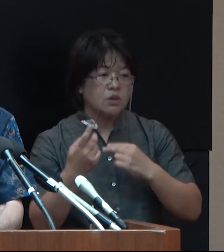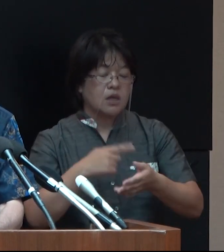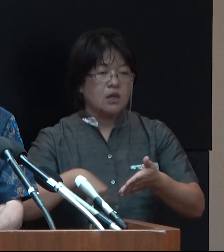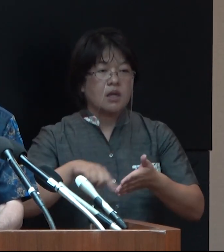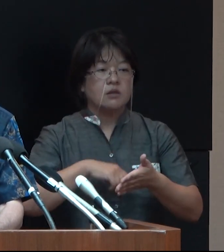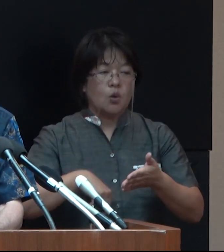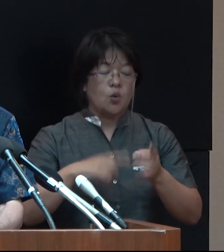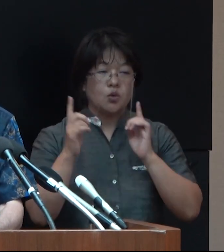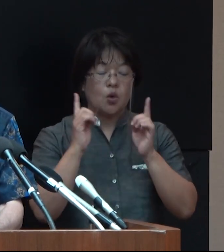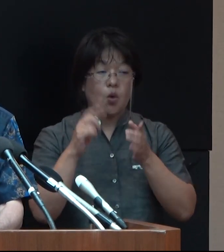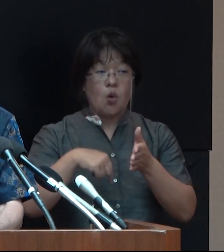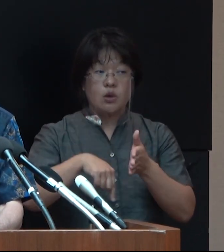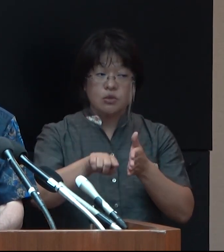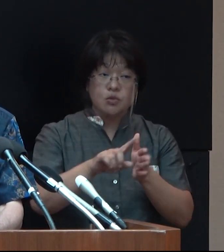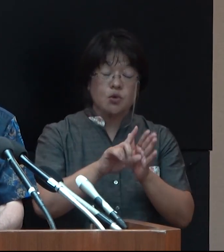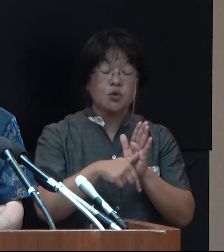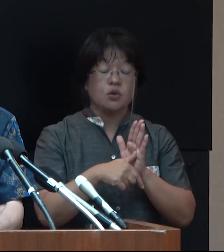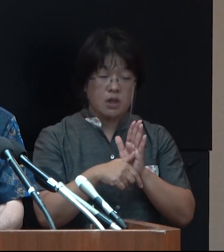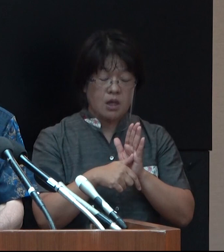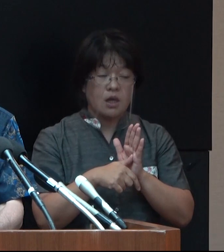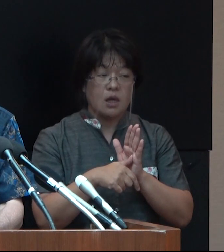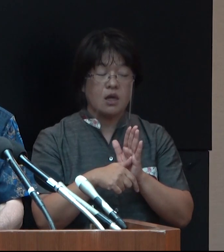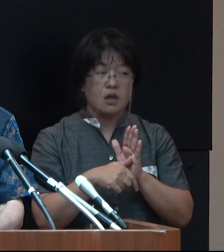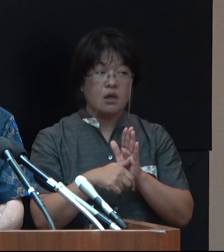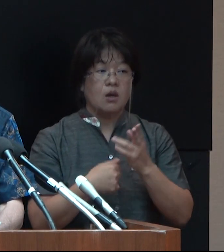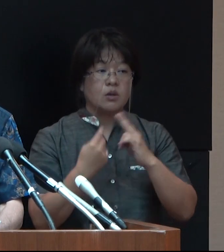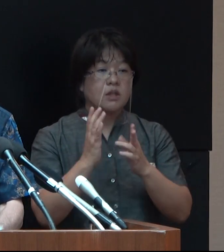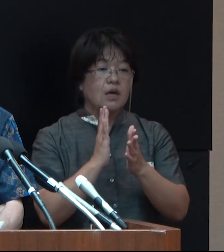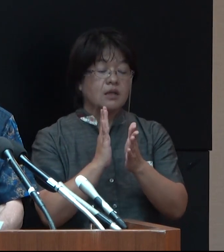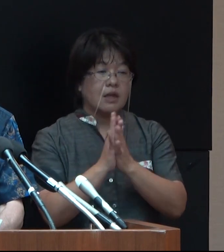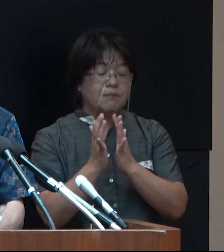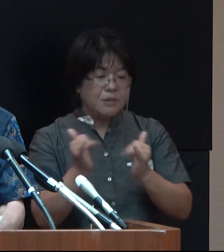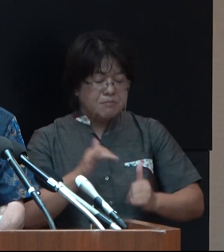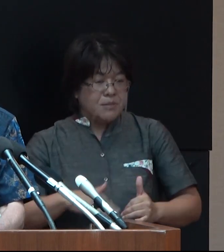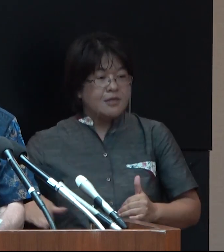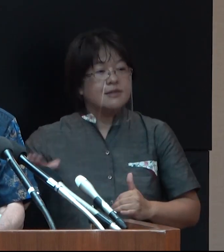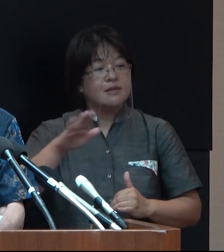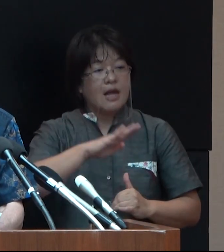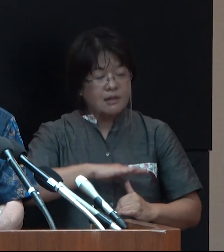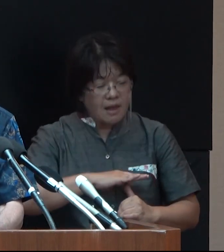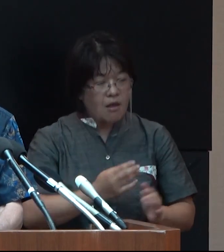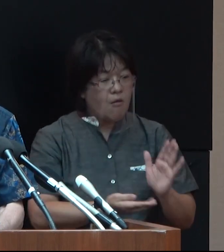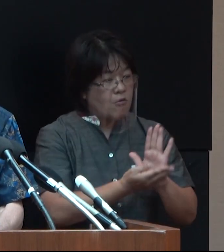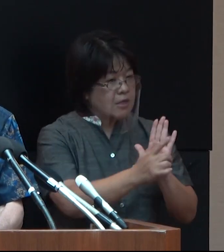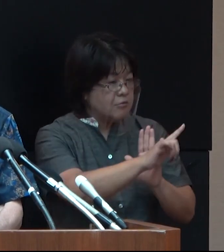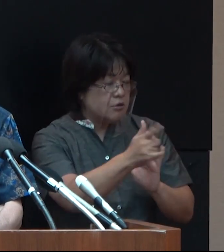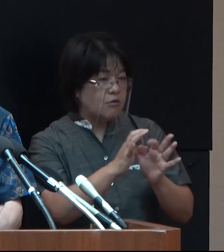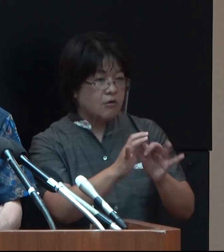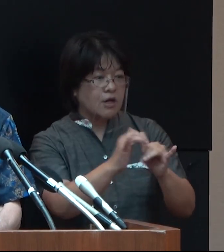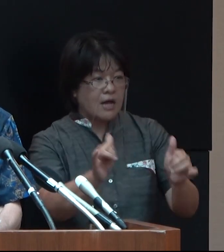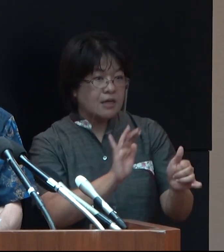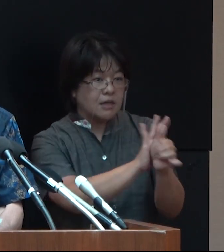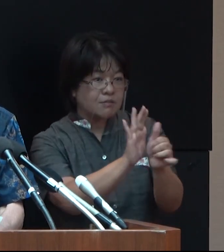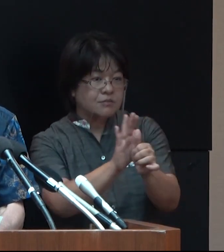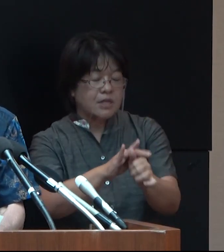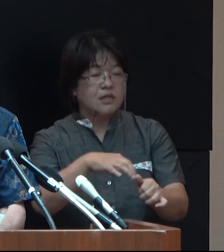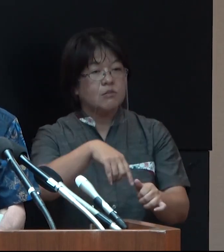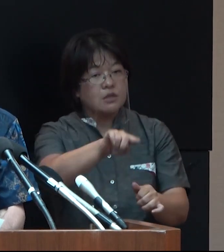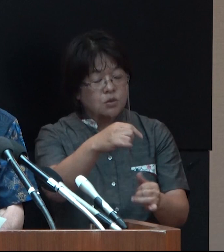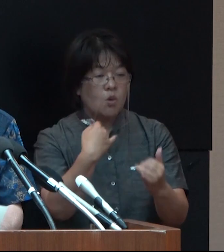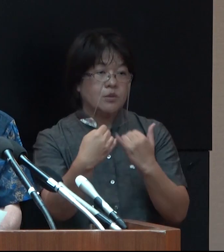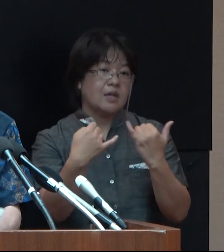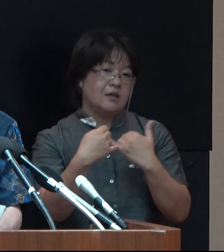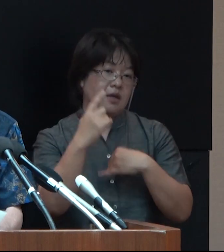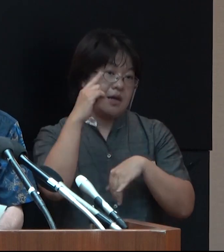より、みんなで、観光関連業者を応援しましょう、感染状況が落ち着いたら遠方にも足を伸ばしましょうという